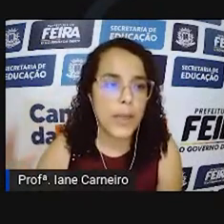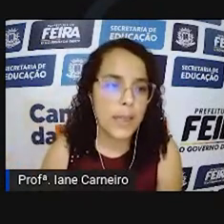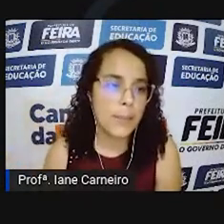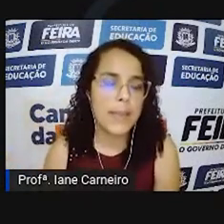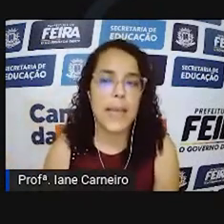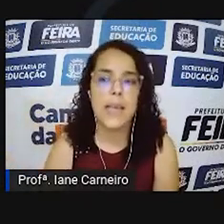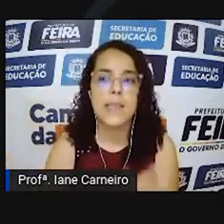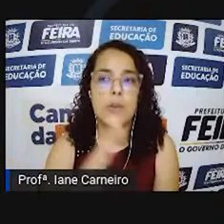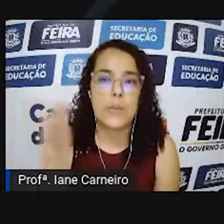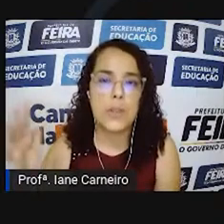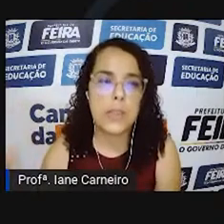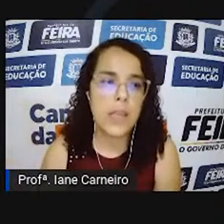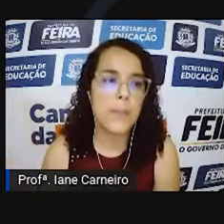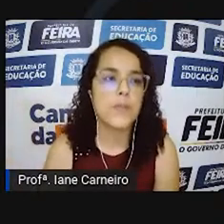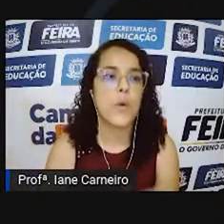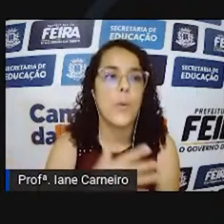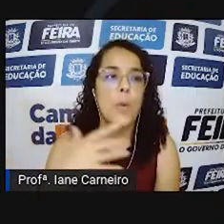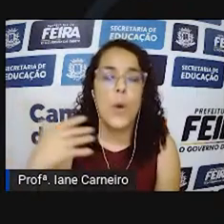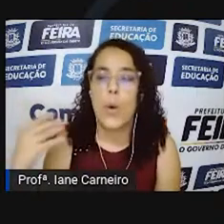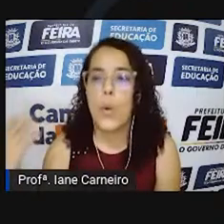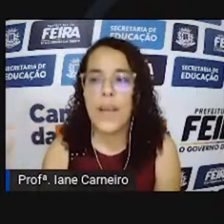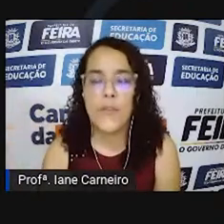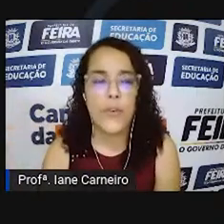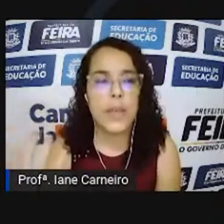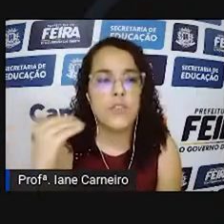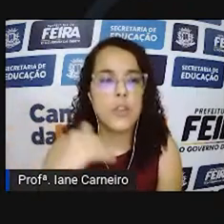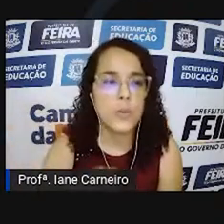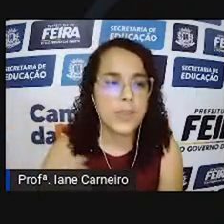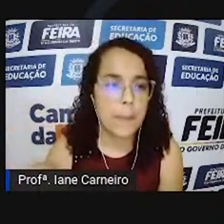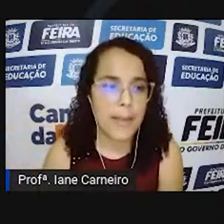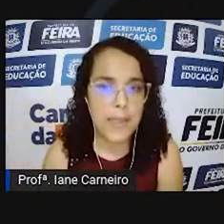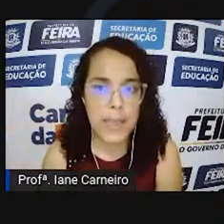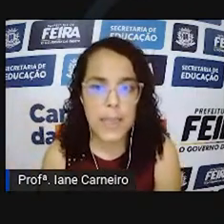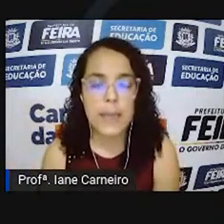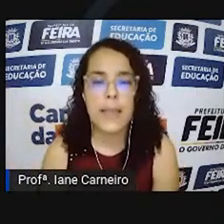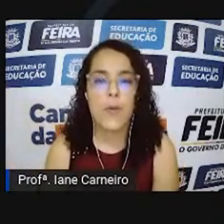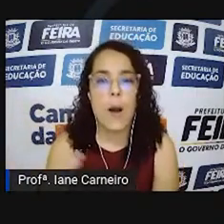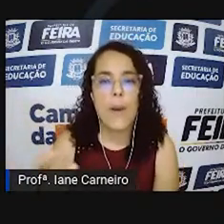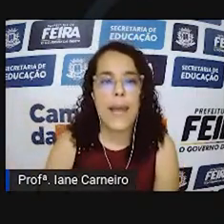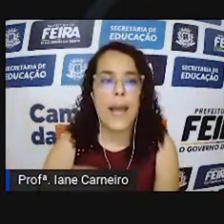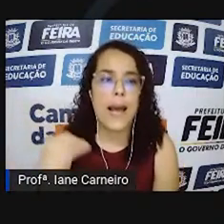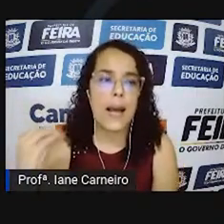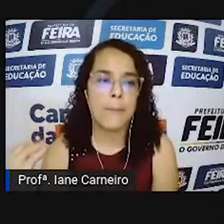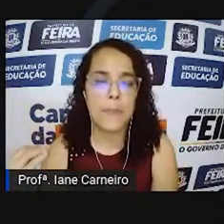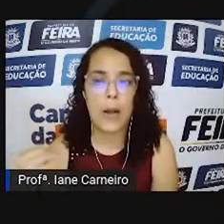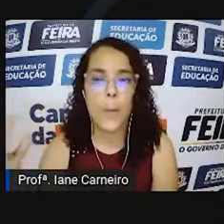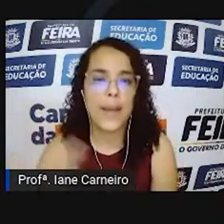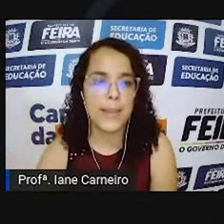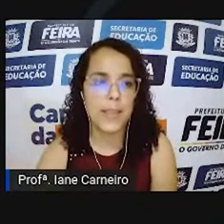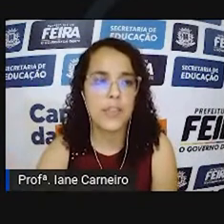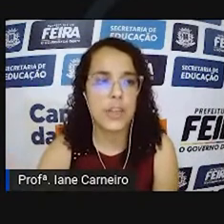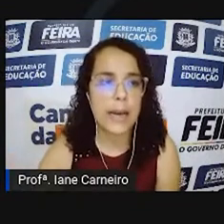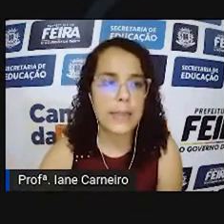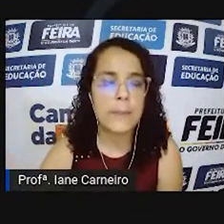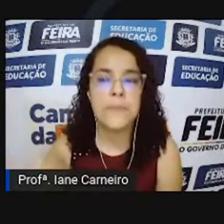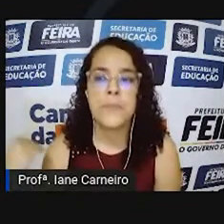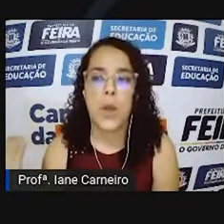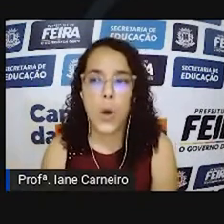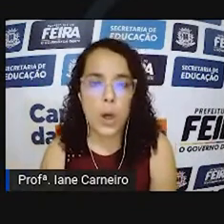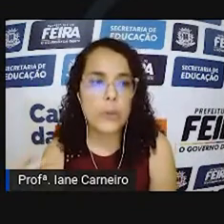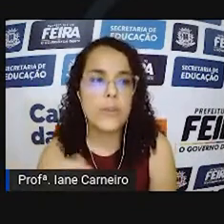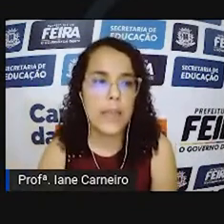esse panorama, né, quem são os municípios, como é que foi instituída essa parceria, né, qual é a competência de